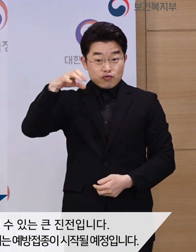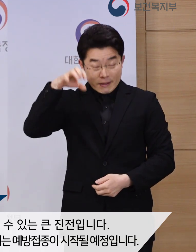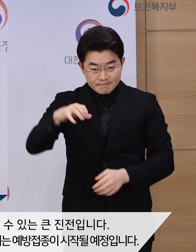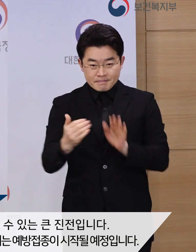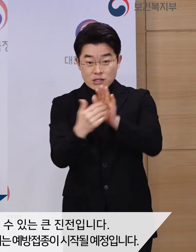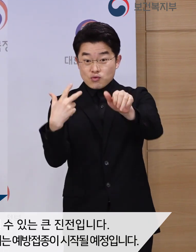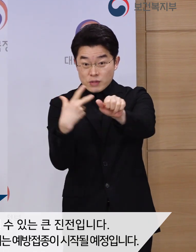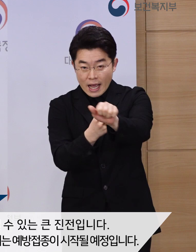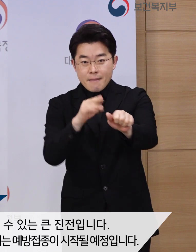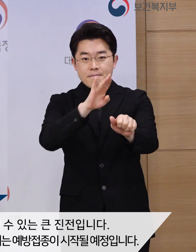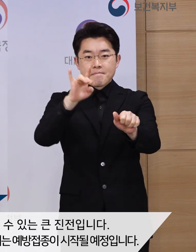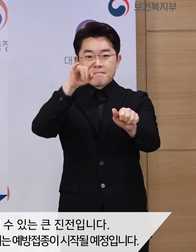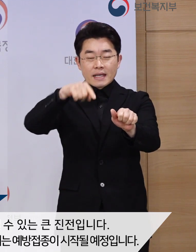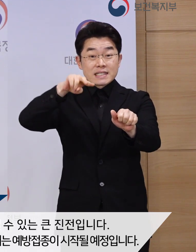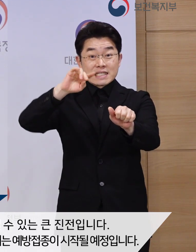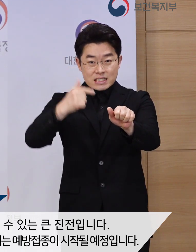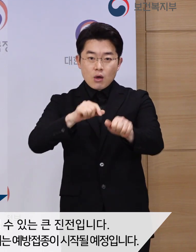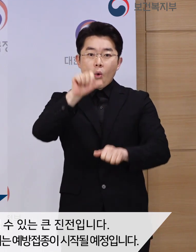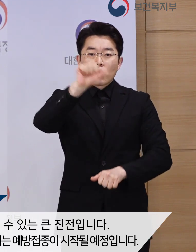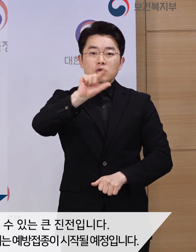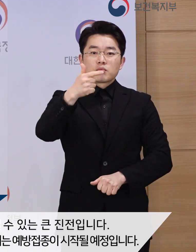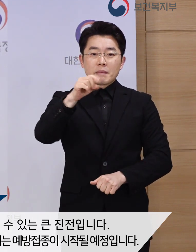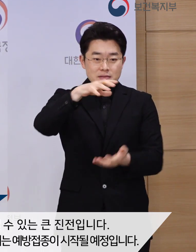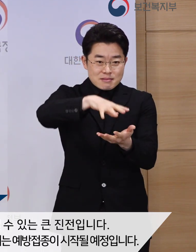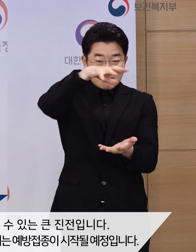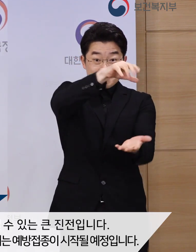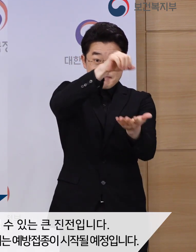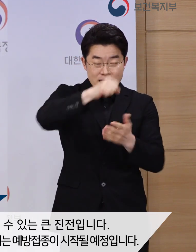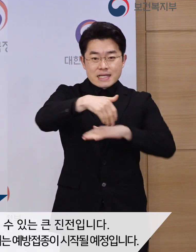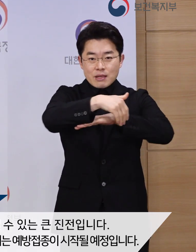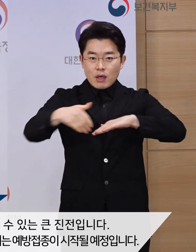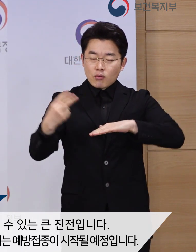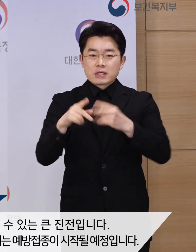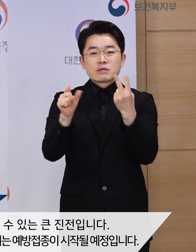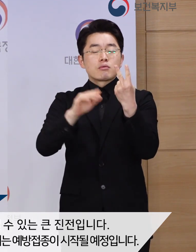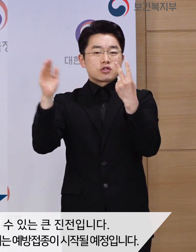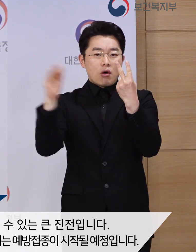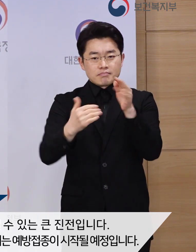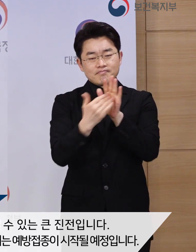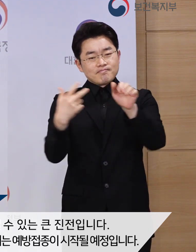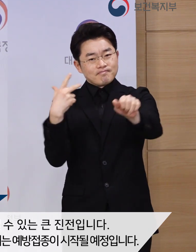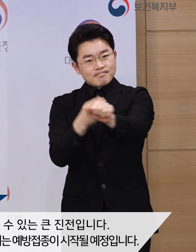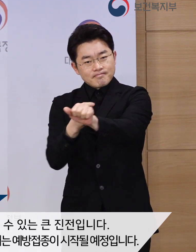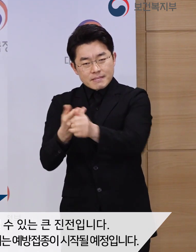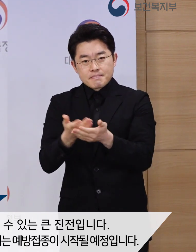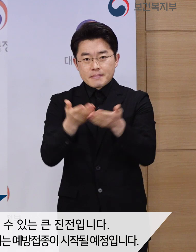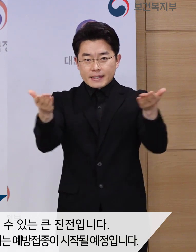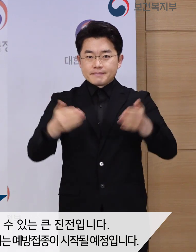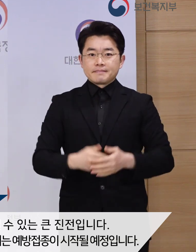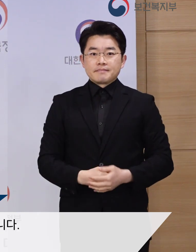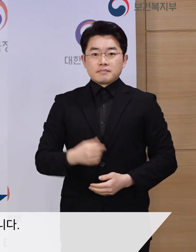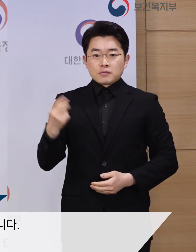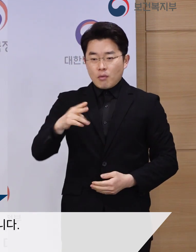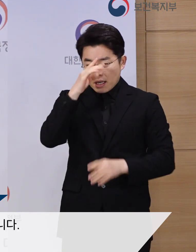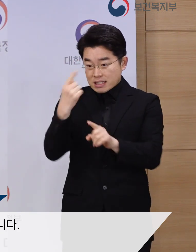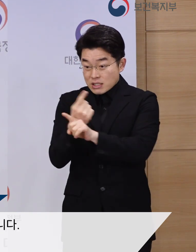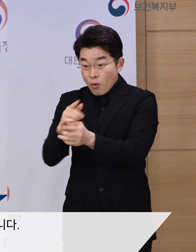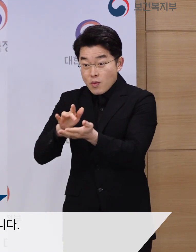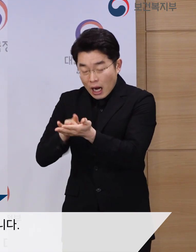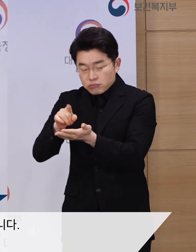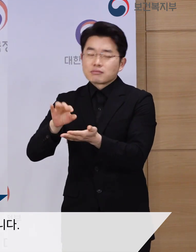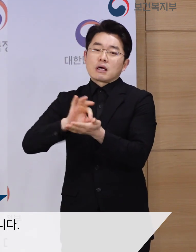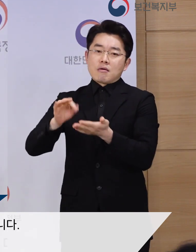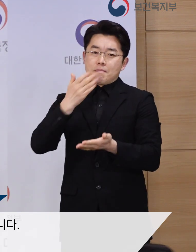우리나라도 5,600만 명분의 백신을 확보하였고 2월부터는 예방접종이 시작될 예정입니다. 비슷한